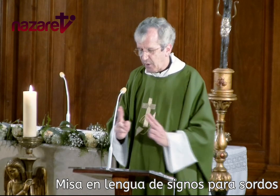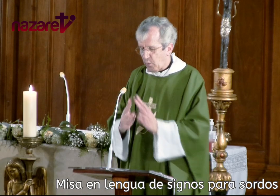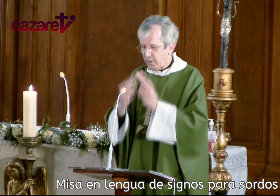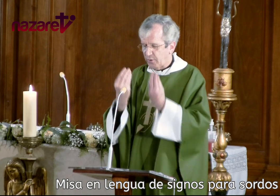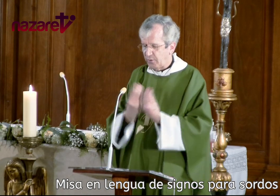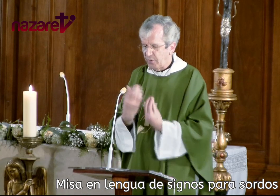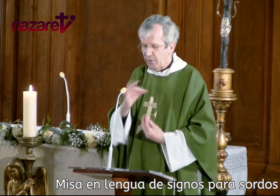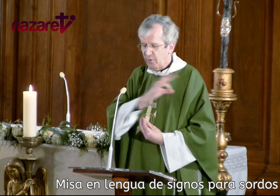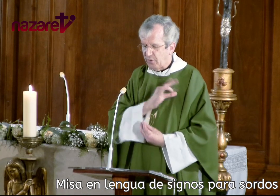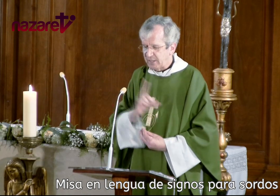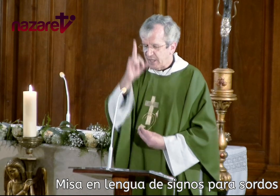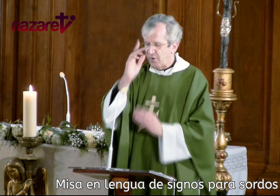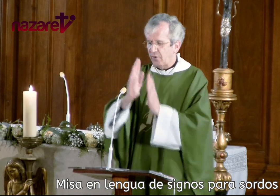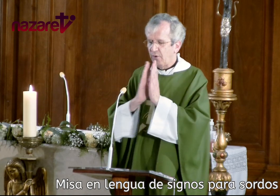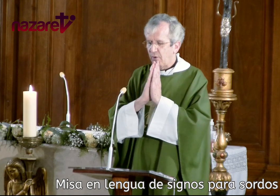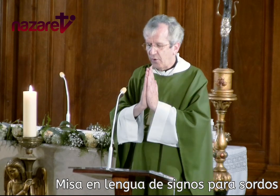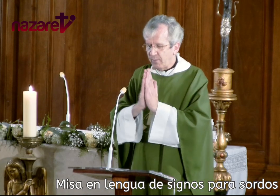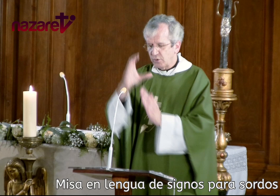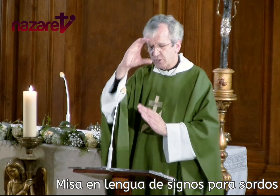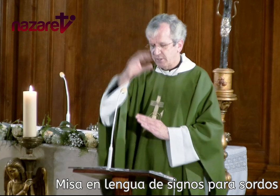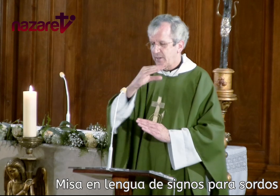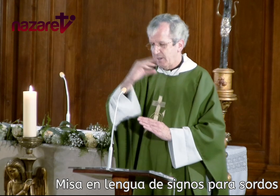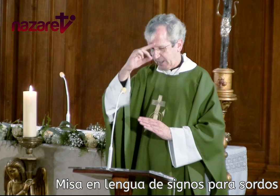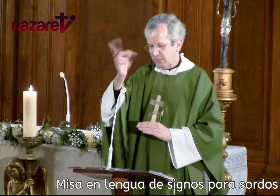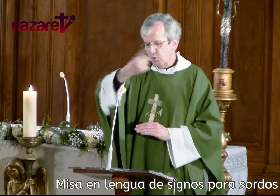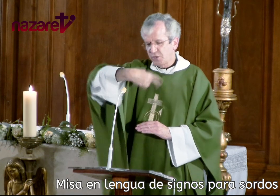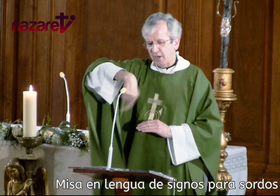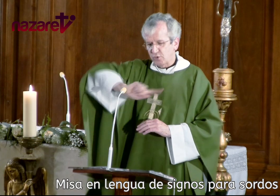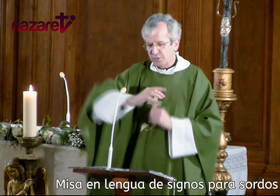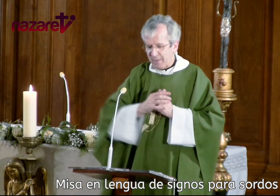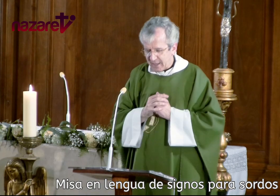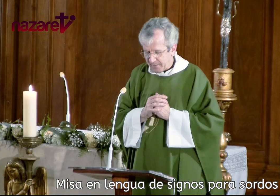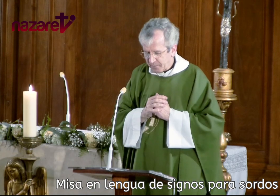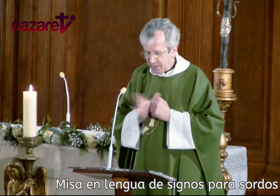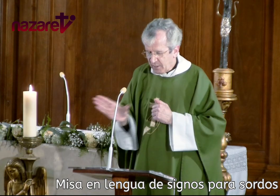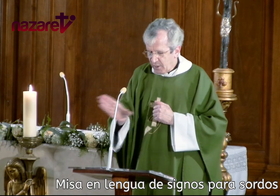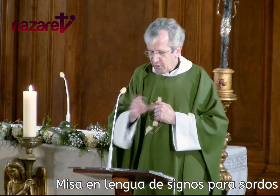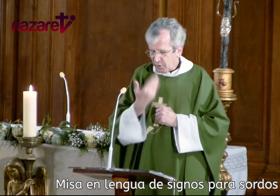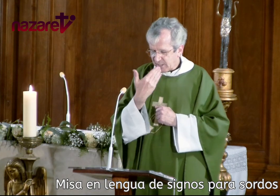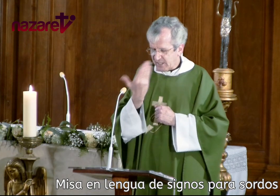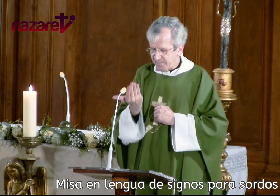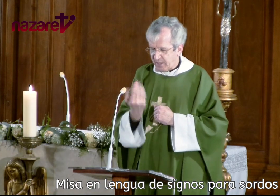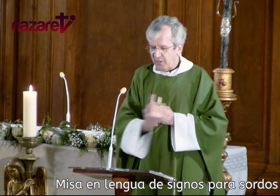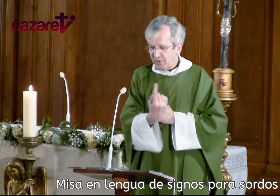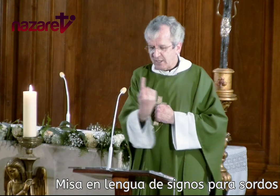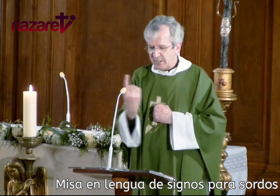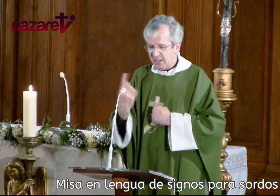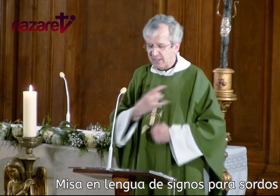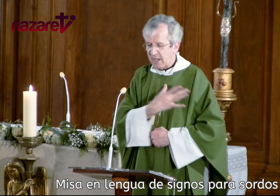encuentro con el señor oremos escúchanos padre todas esas peticiones y las que cada